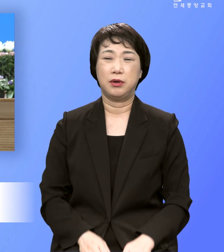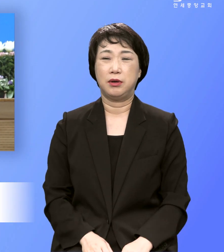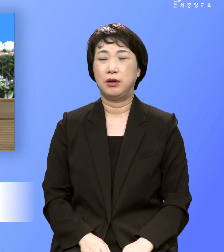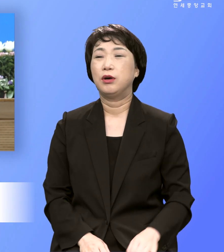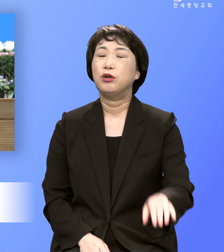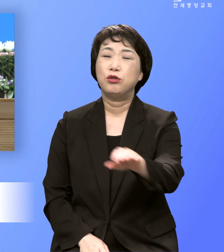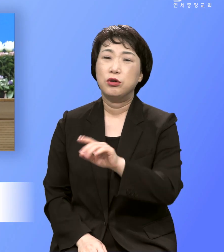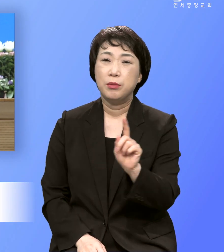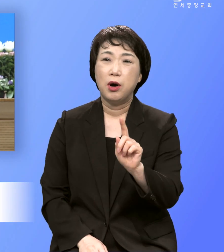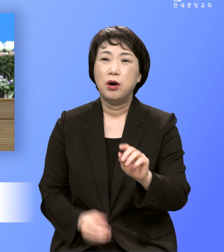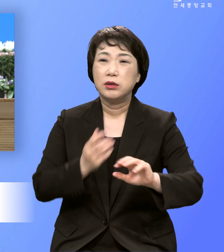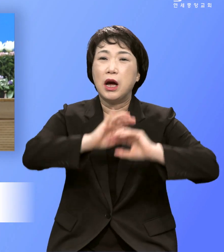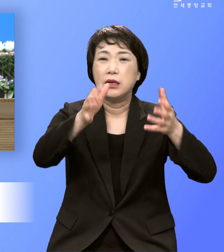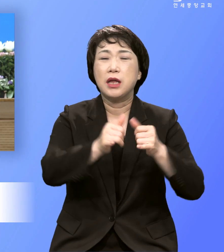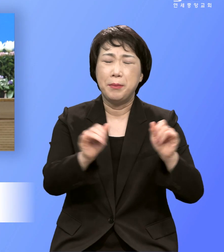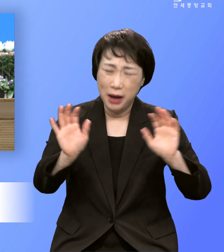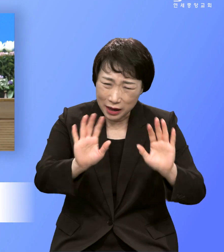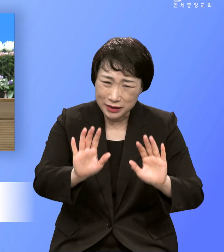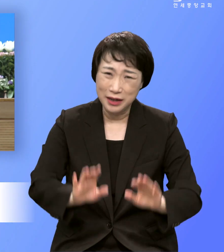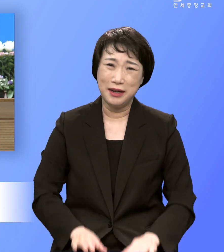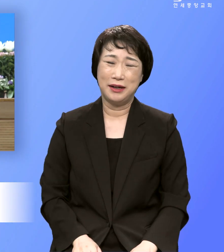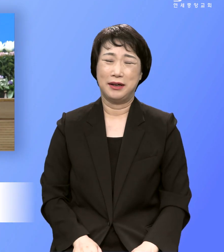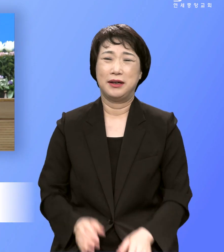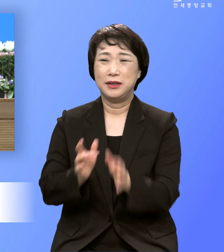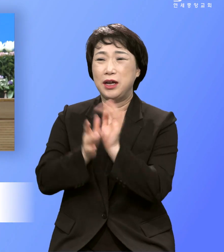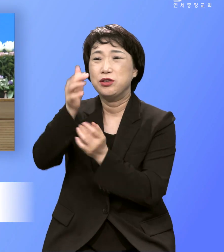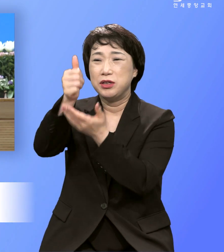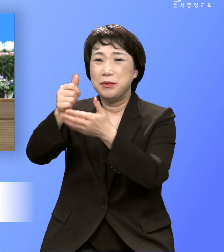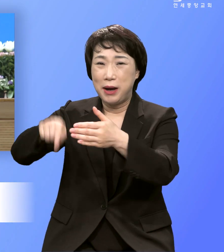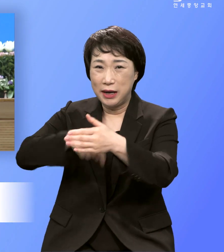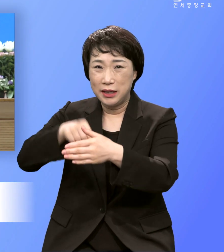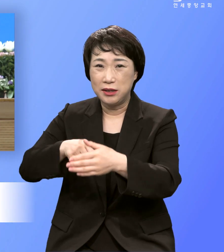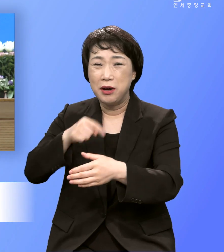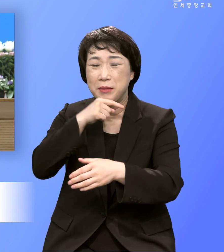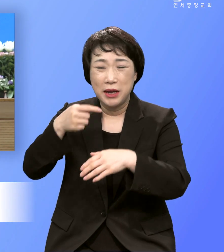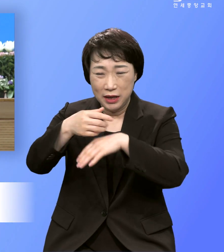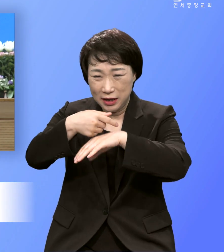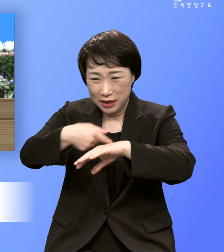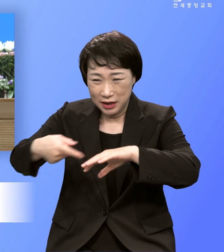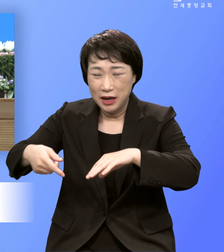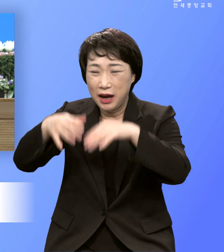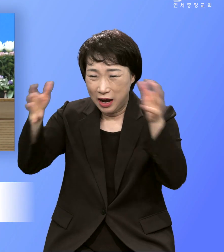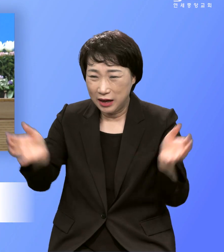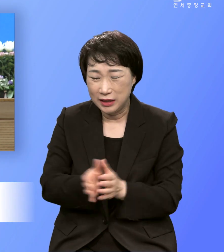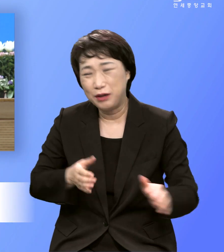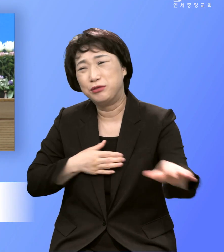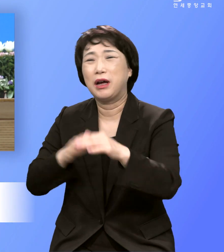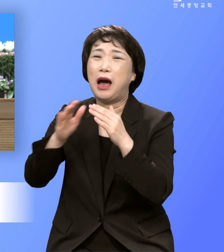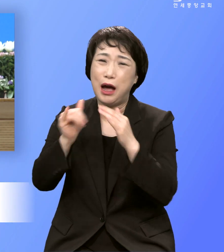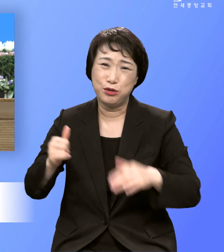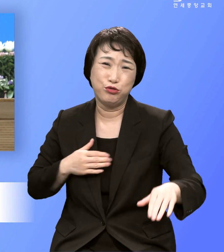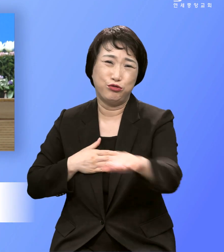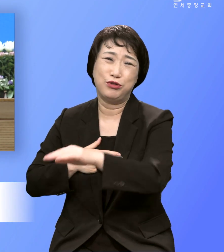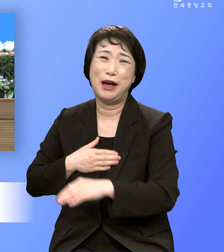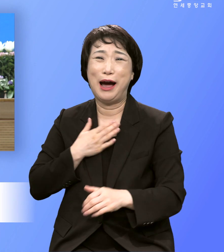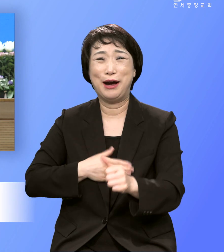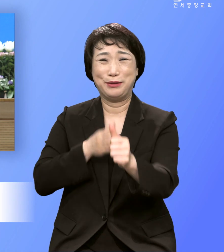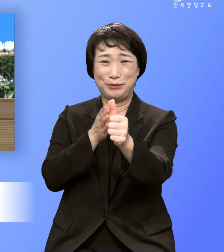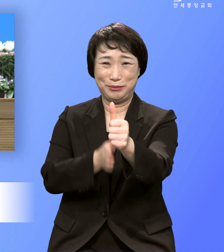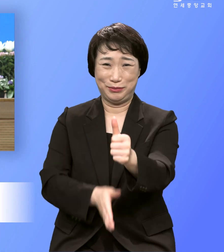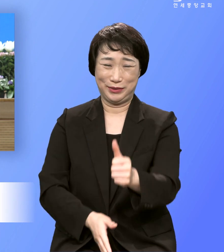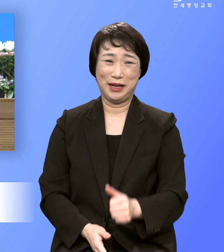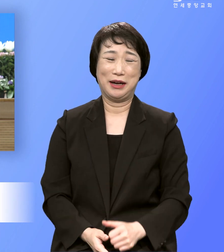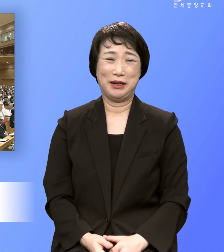우리는 이방인이 아니야. 예수 안에서 한 피 받은 우리 한 식구인 줄 아시기를 주님의